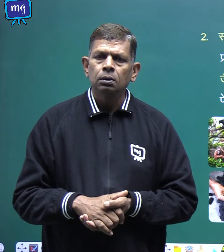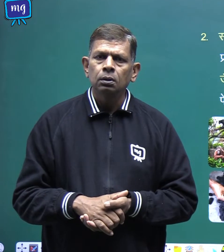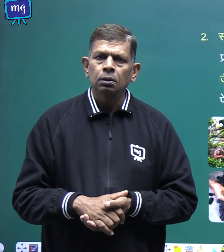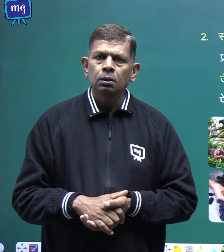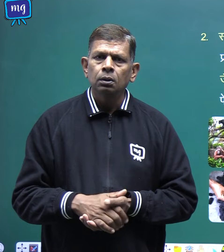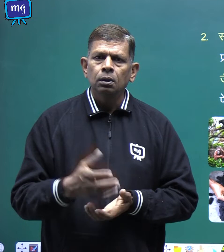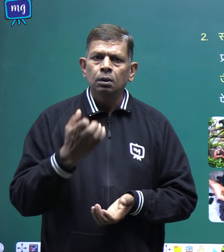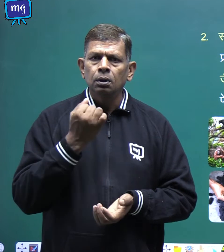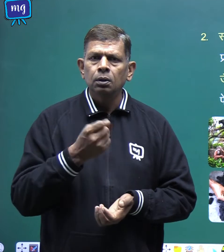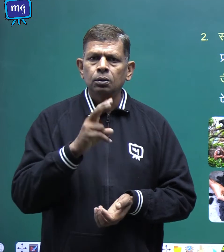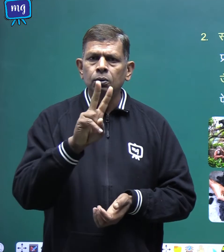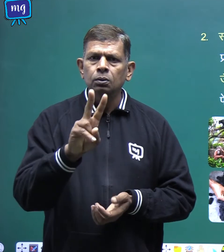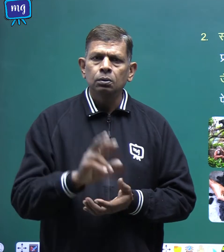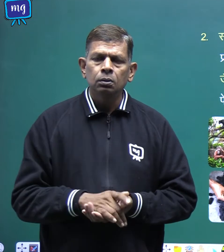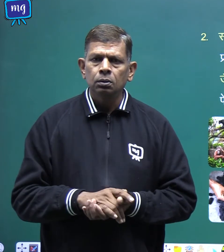नंबर दो,